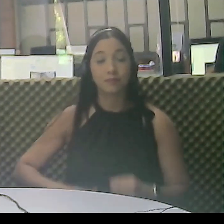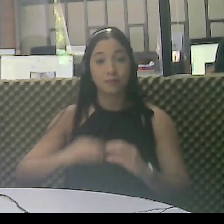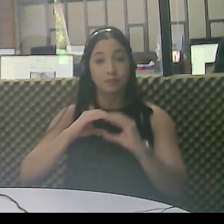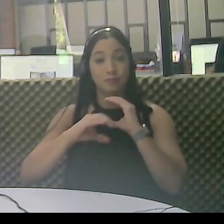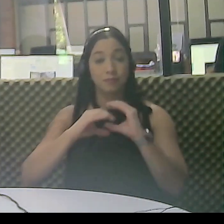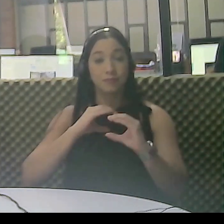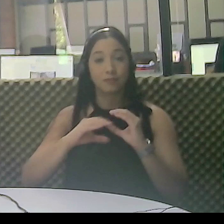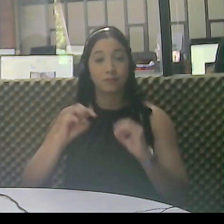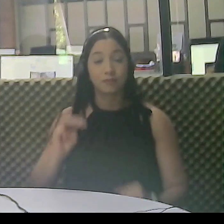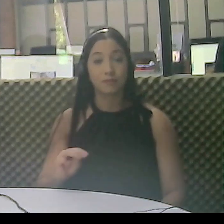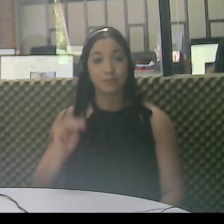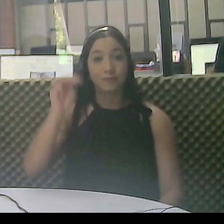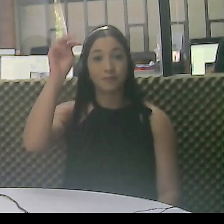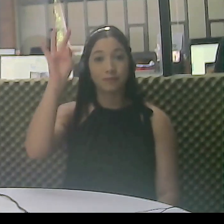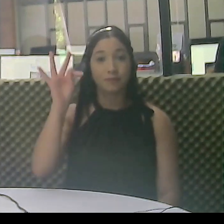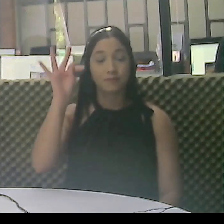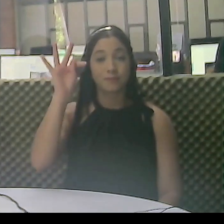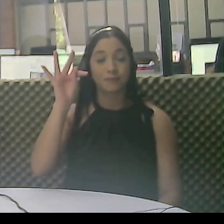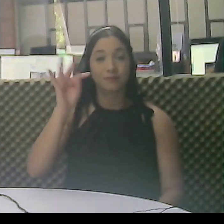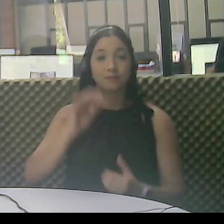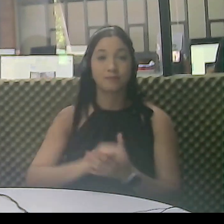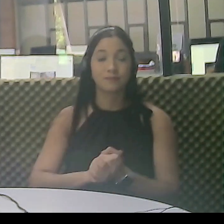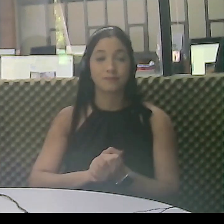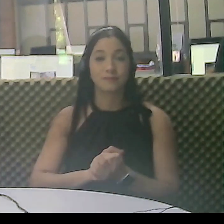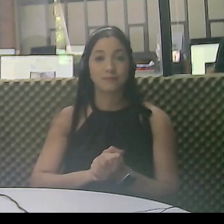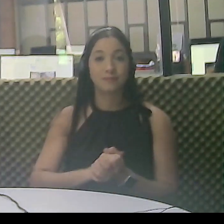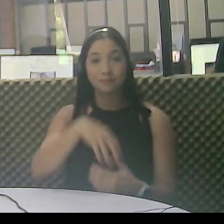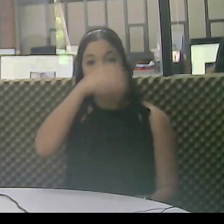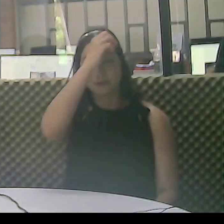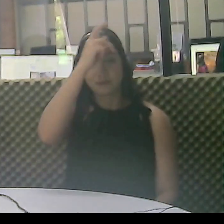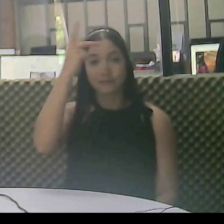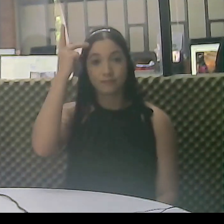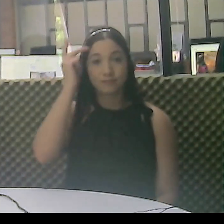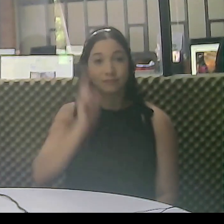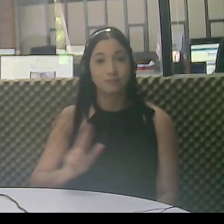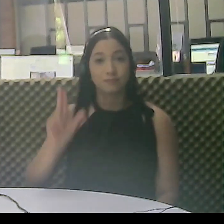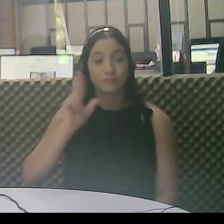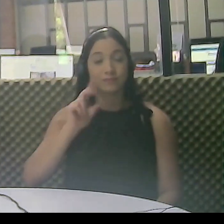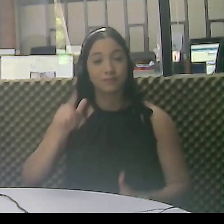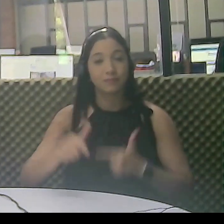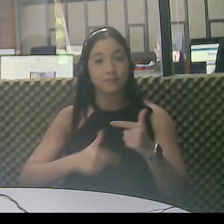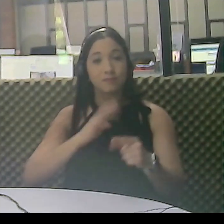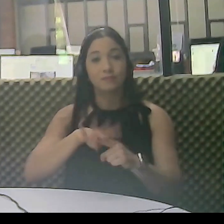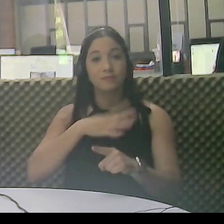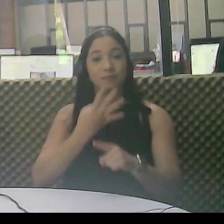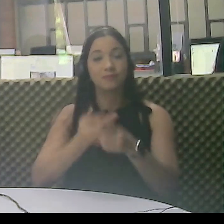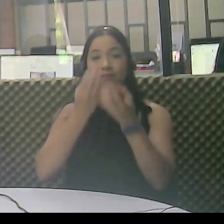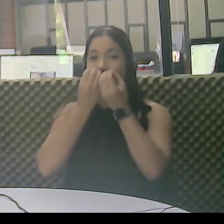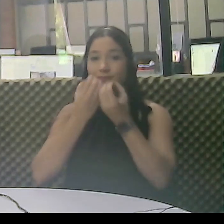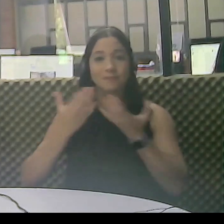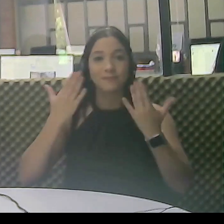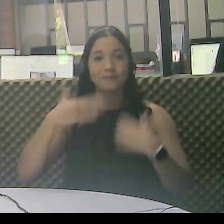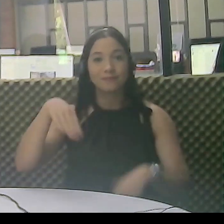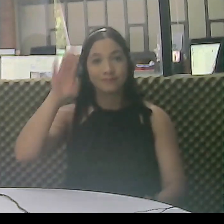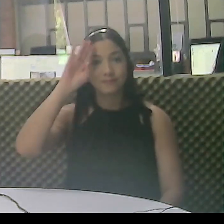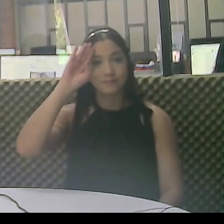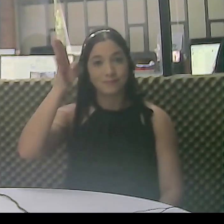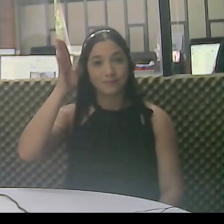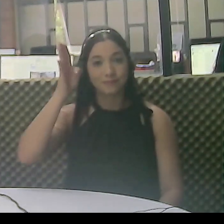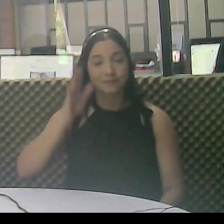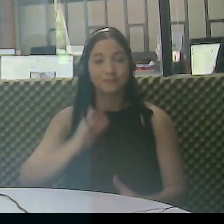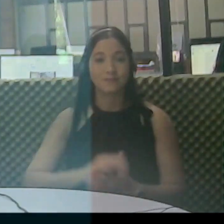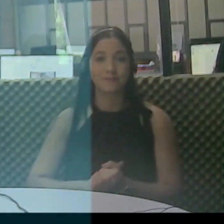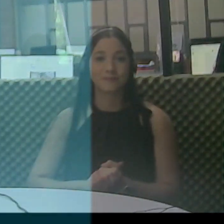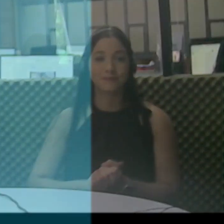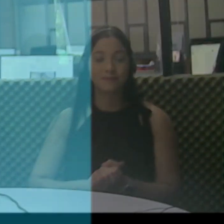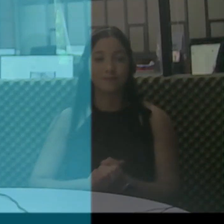de Governo e Comunicação, Marco Túlio de Castro Kalimann. Prefeitura de Uberlândia. Fazer mais, fazer bem.